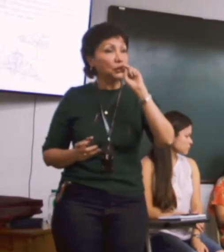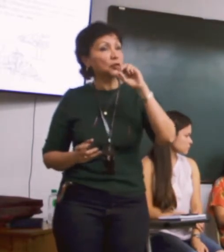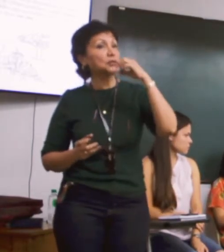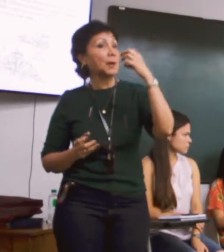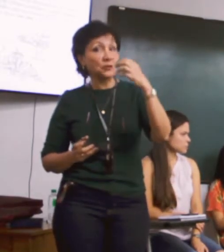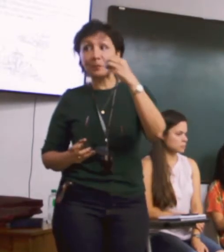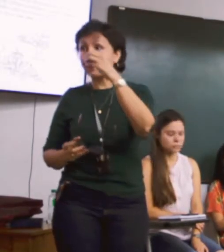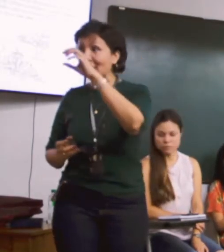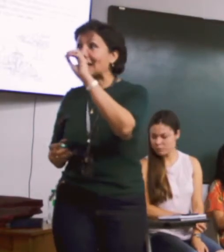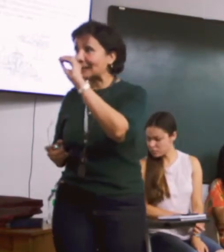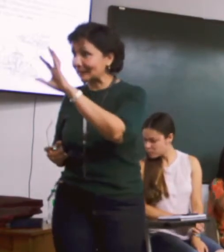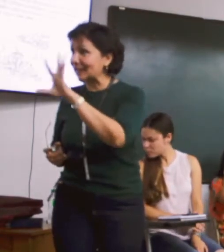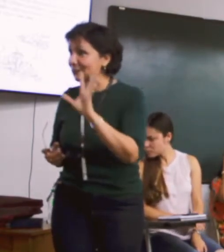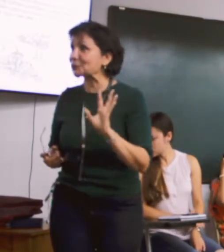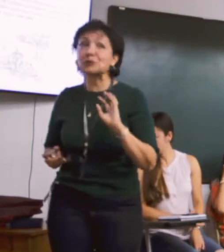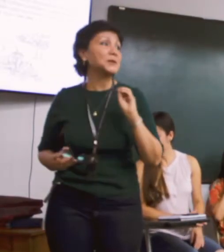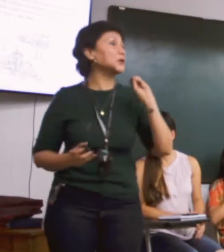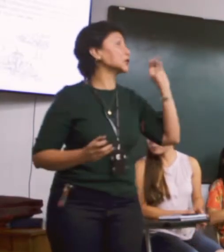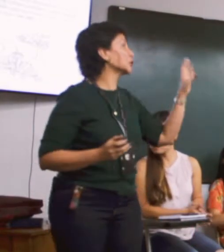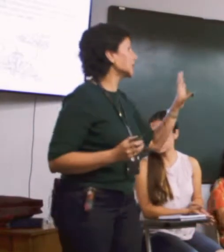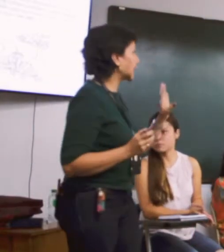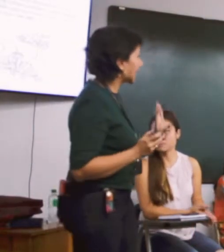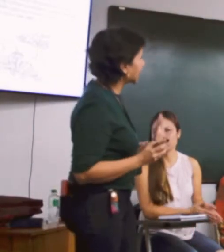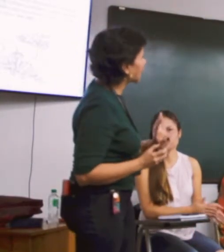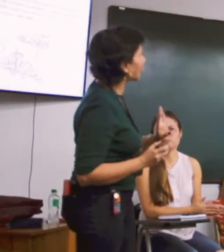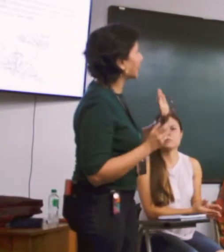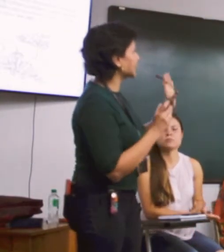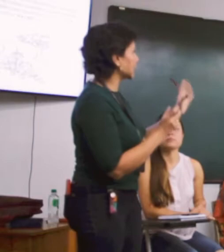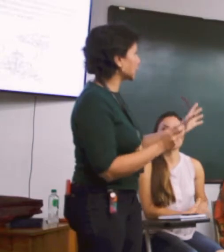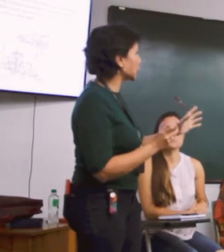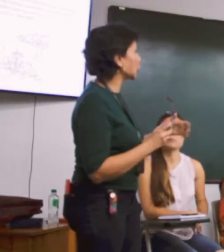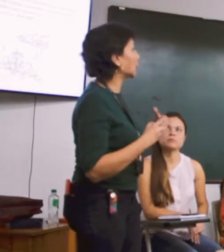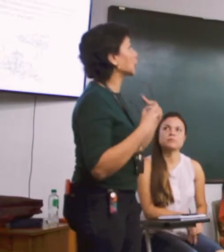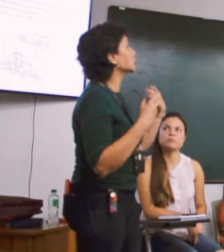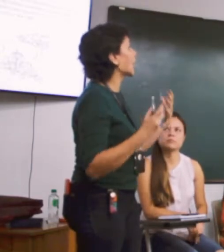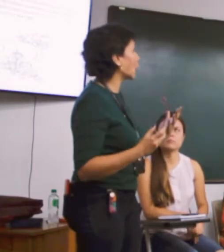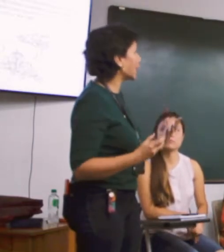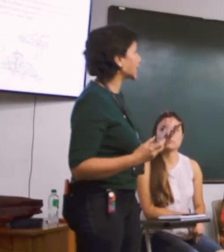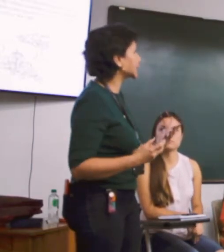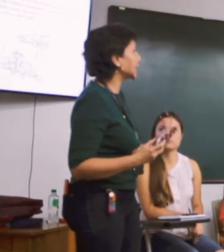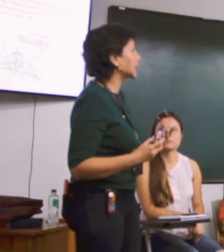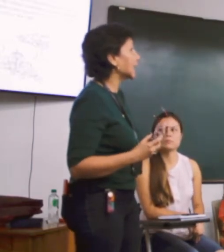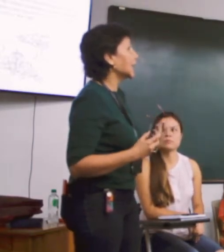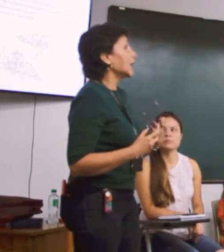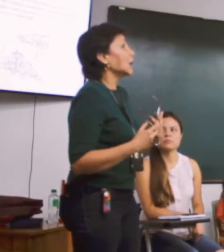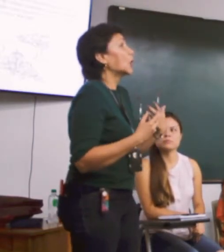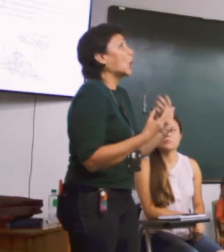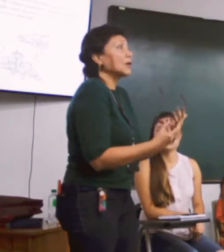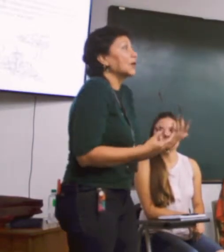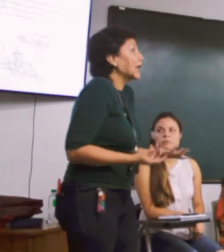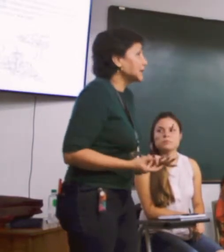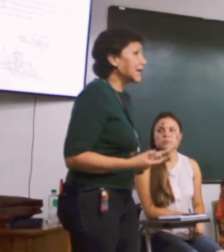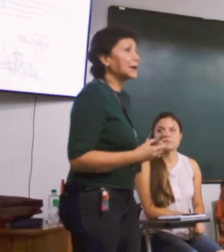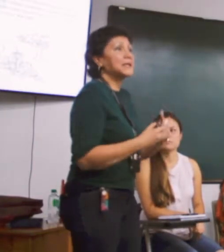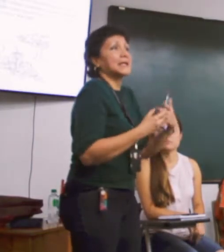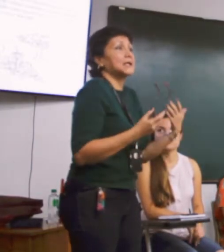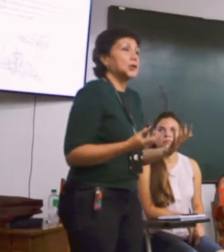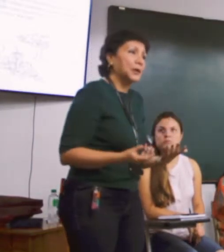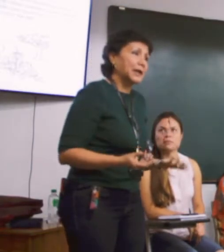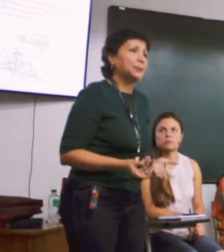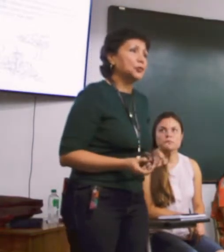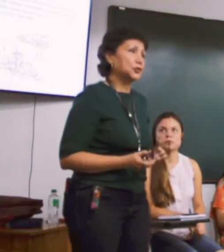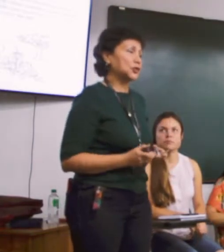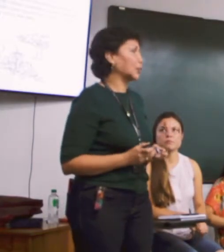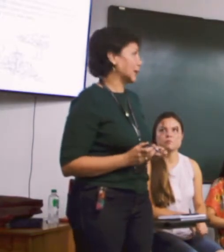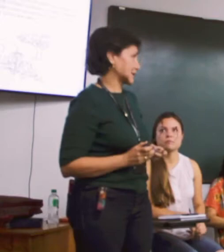2 minutos, vamos a preparar esos 2 minutos donde cada compañero de un grupo nos va a compartir cuál fue la dinámica y